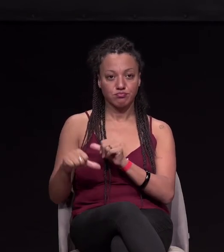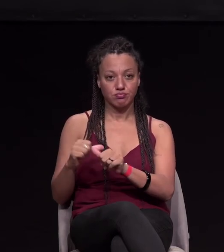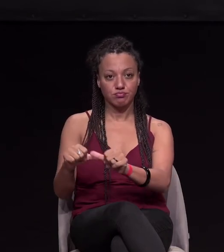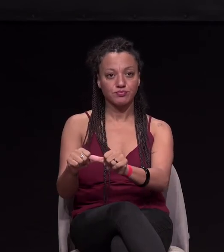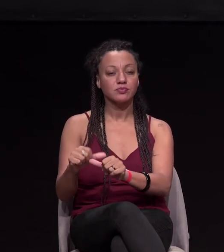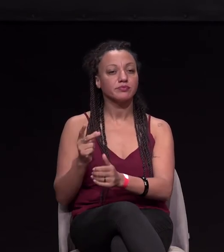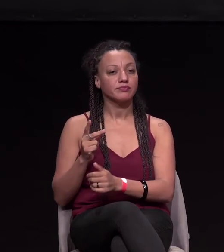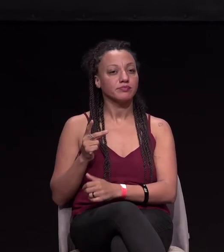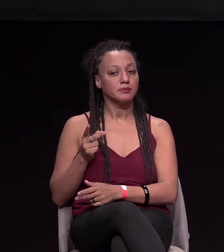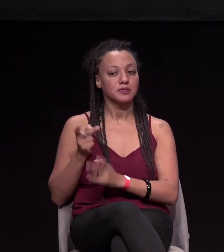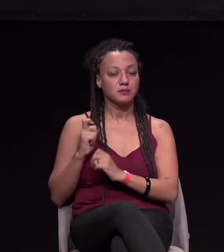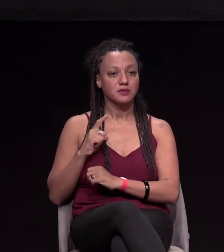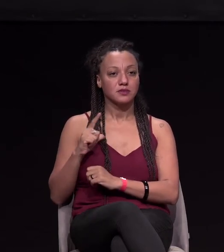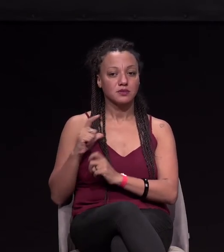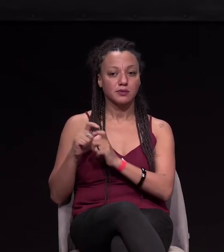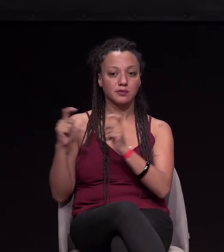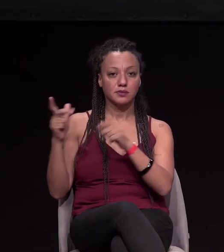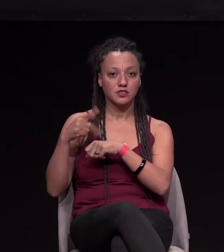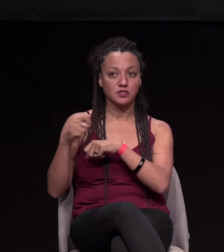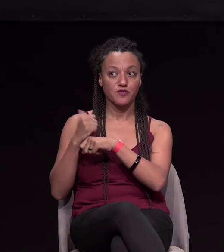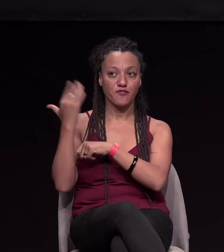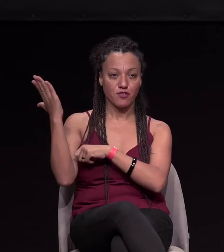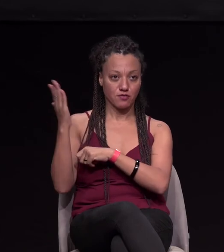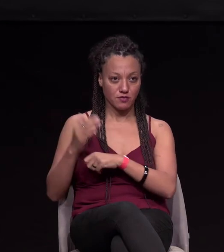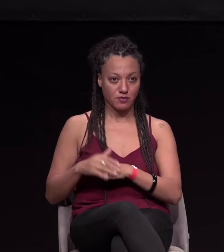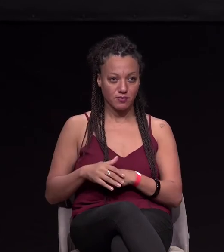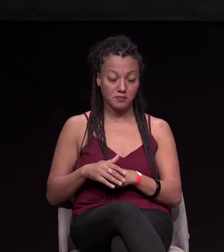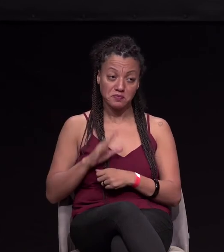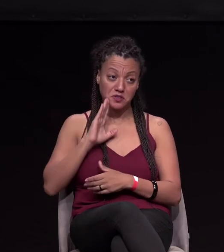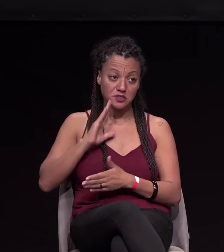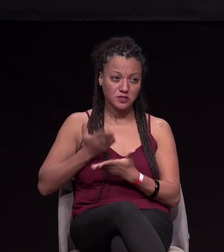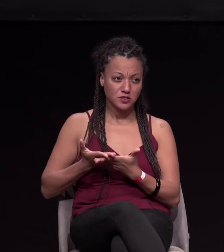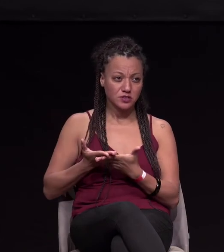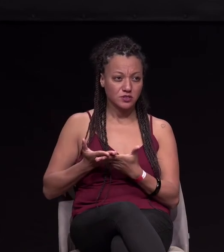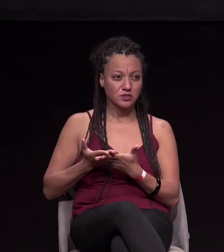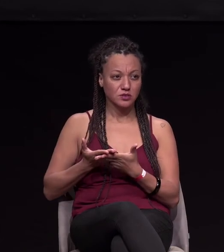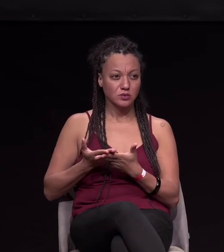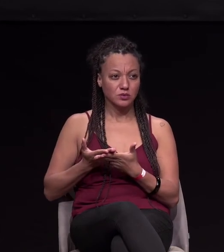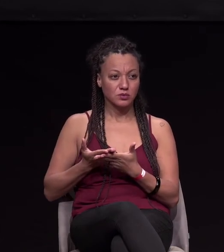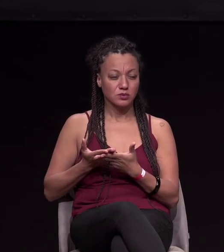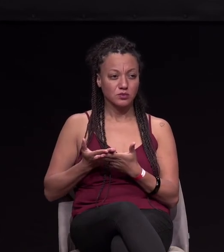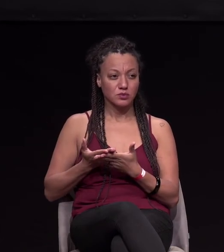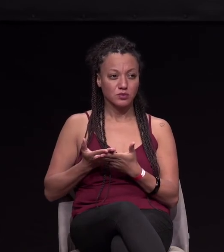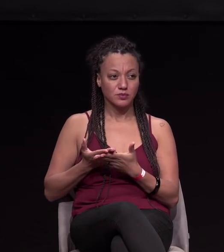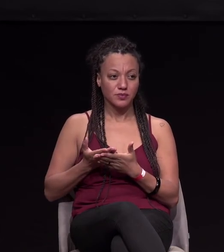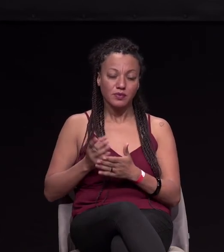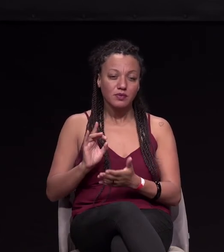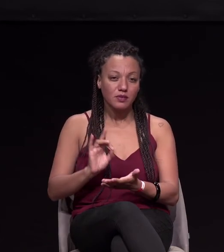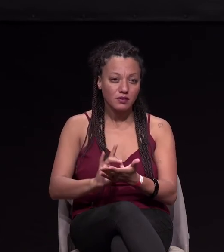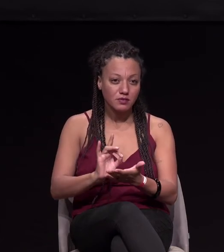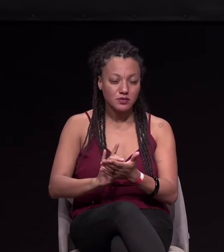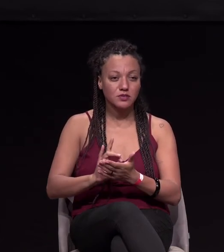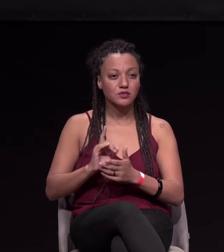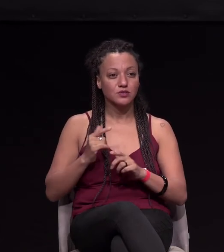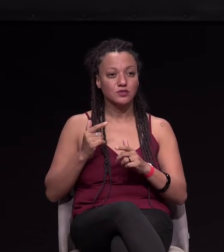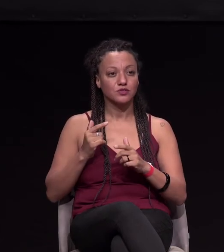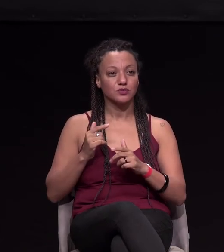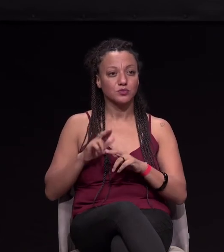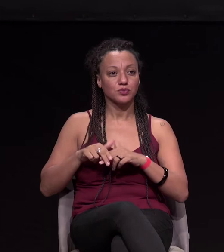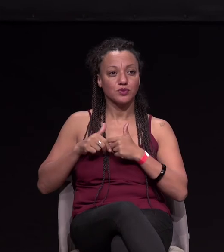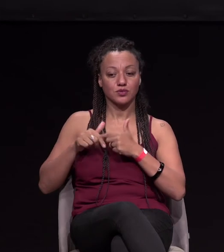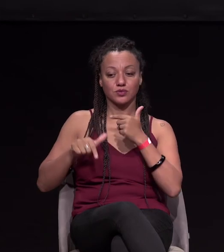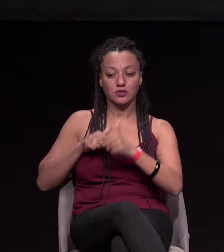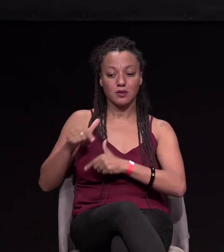né então eu acredito que ele é chamado na verdade por um trabalho que ele faz